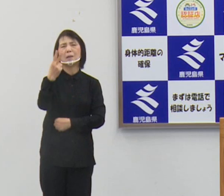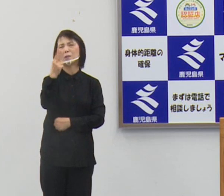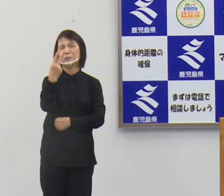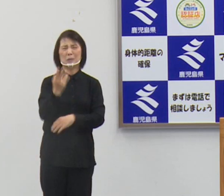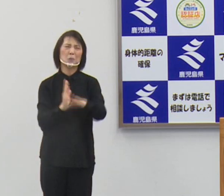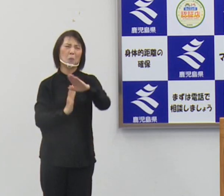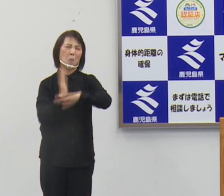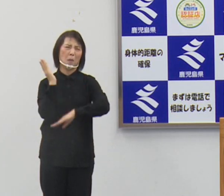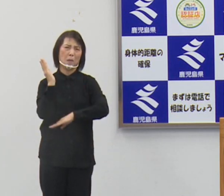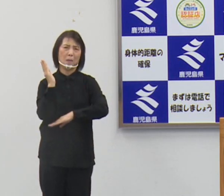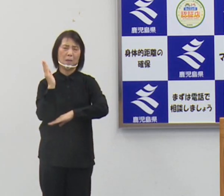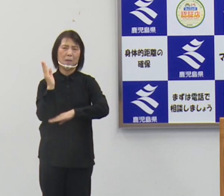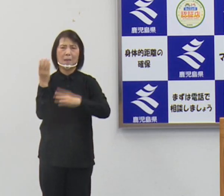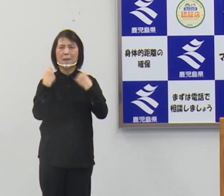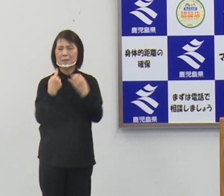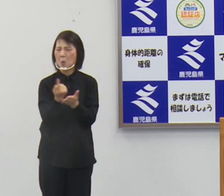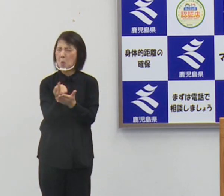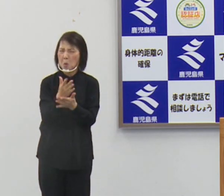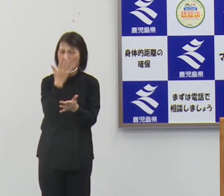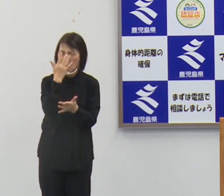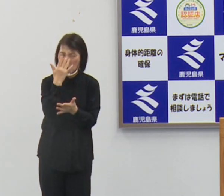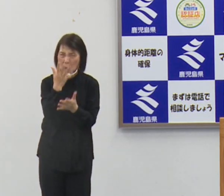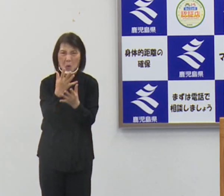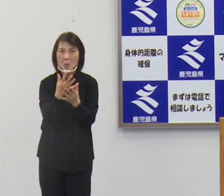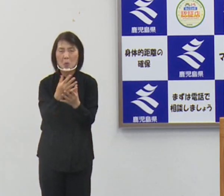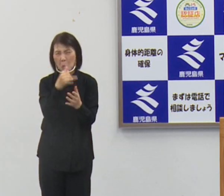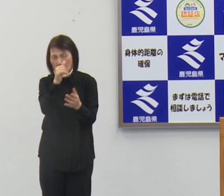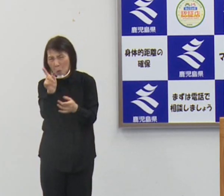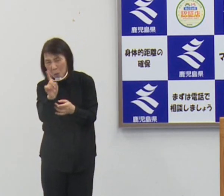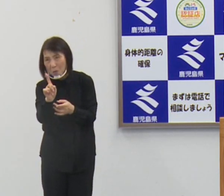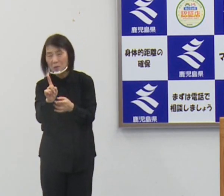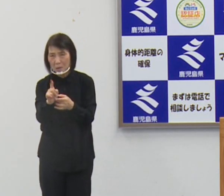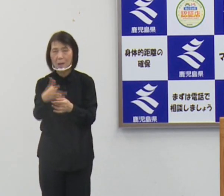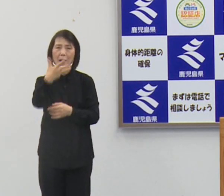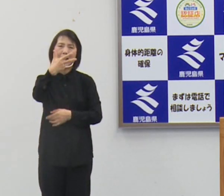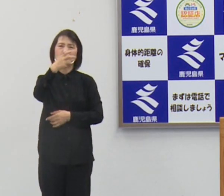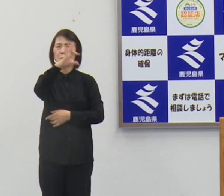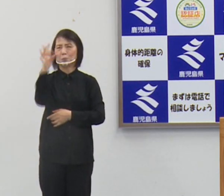超え、感染経路不明割合も